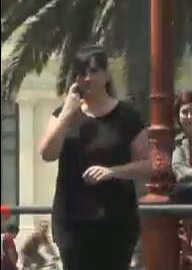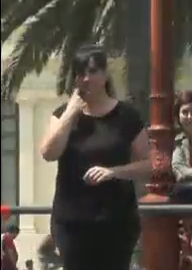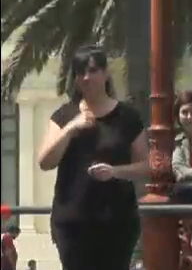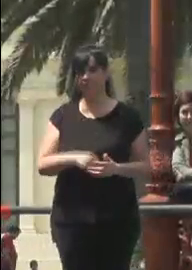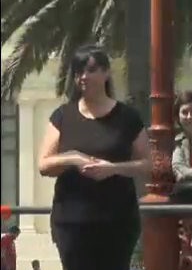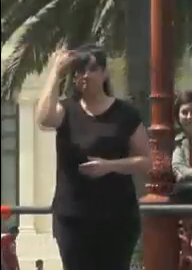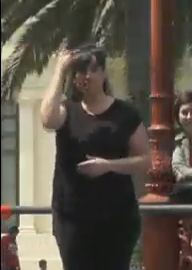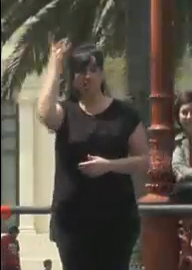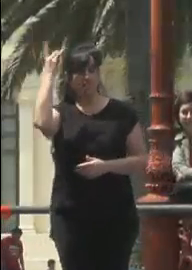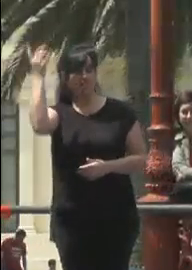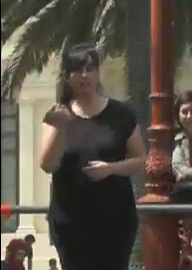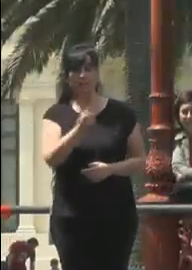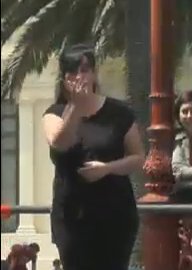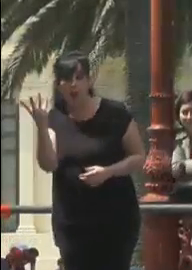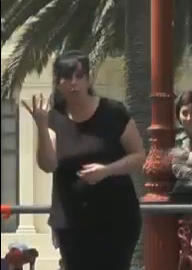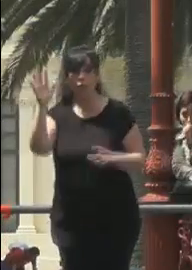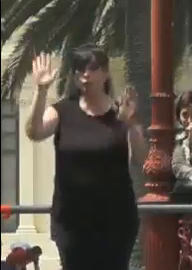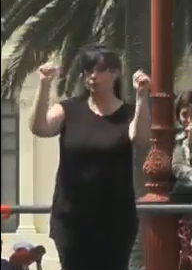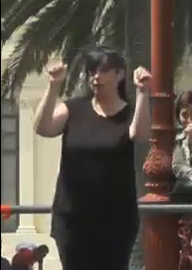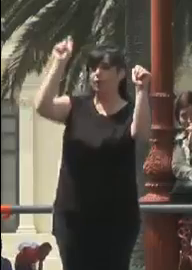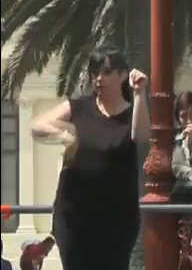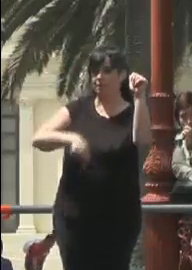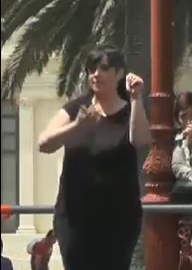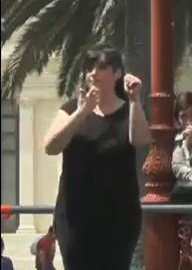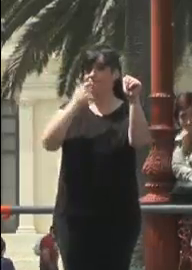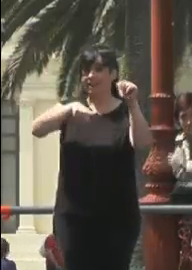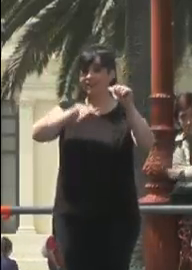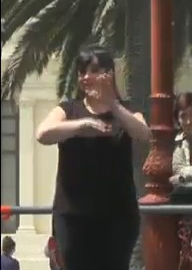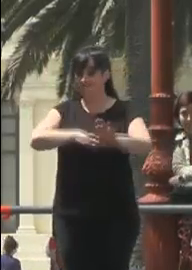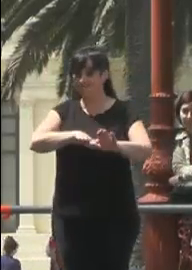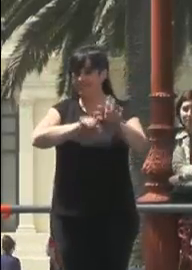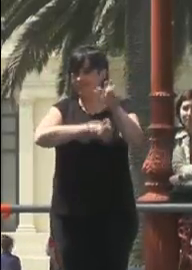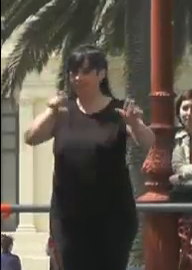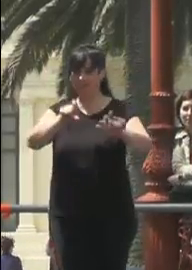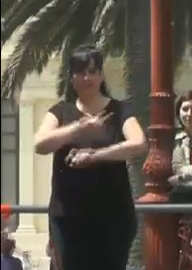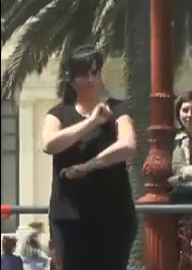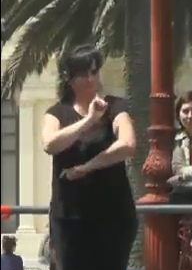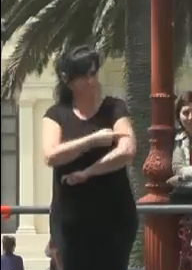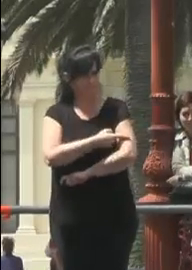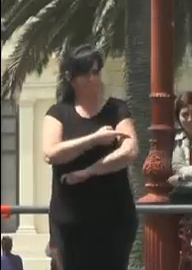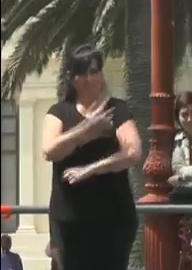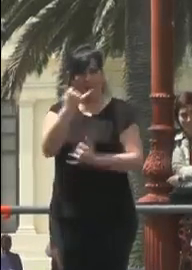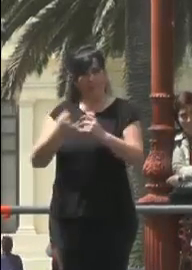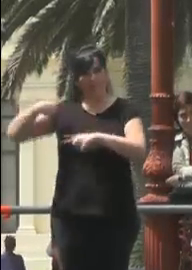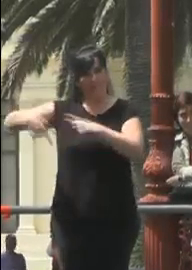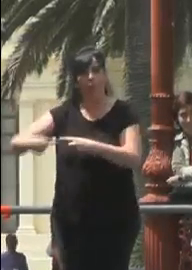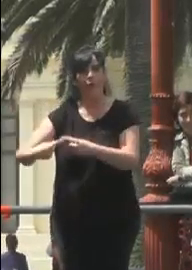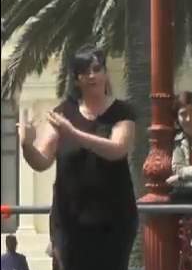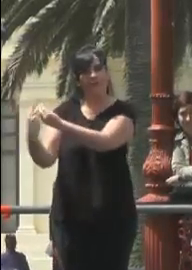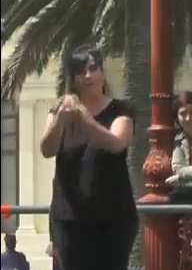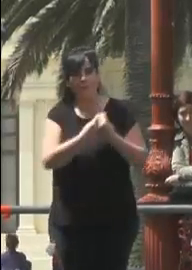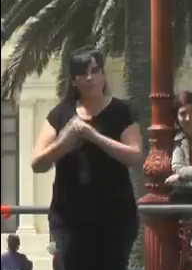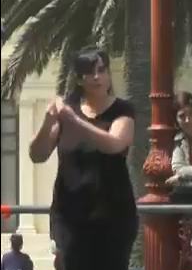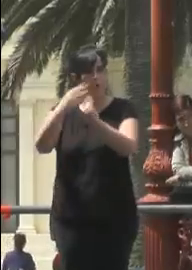Algúnas ideas e algúns saúdos. Están aquí xente valerosa que traballa con nós todos os días. Os